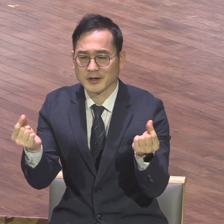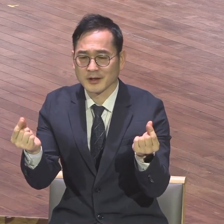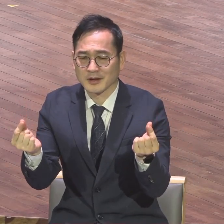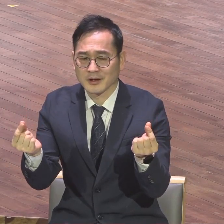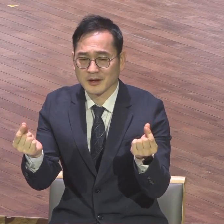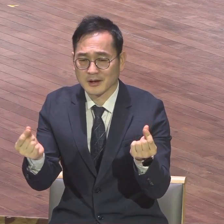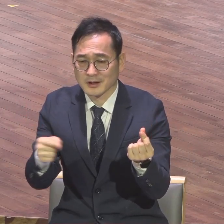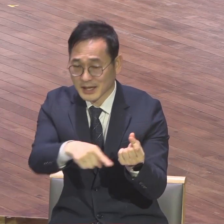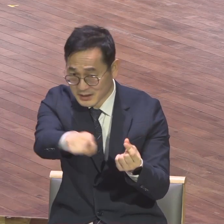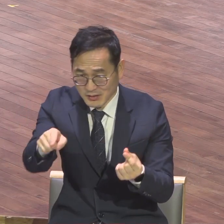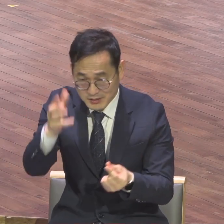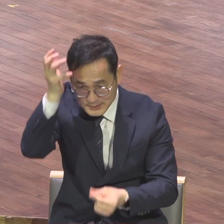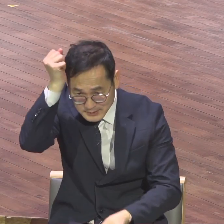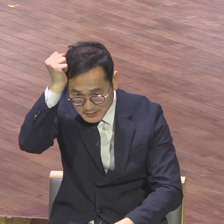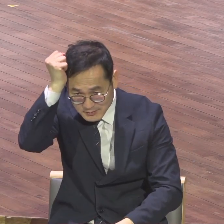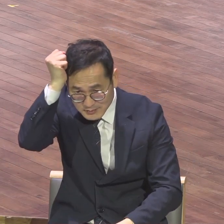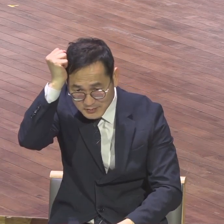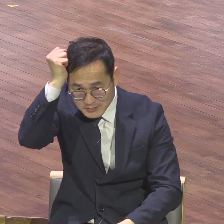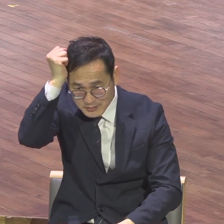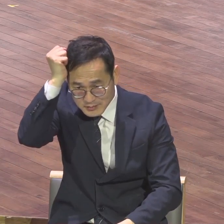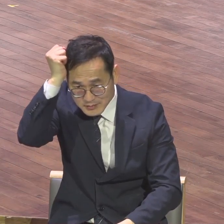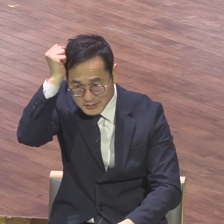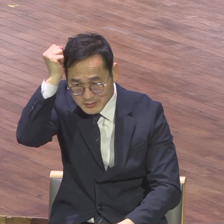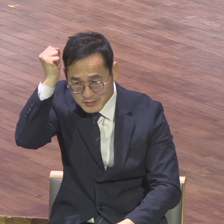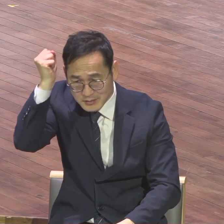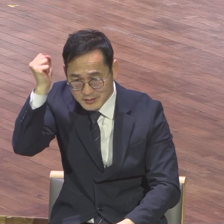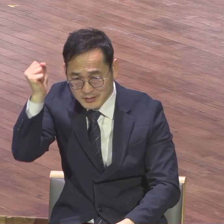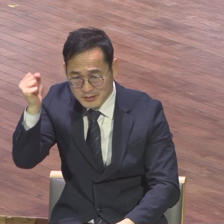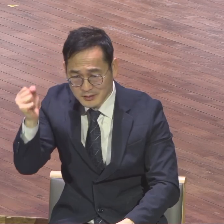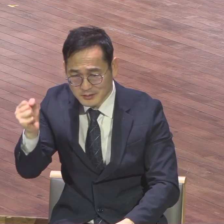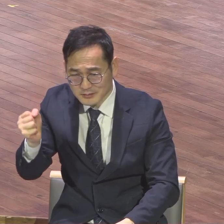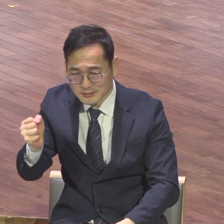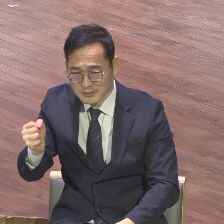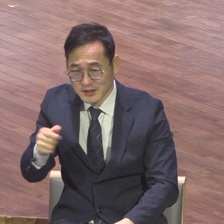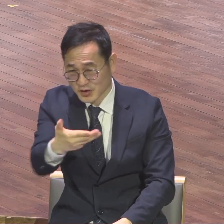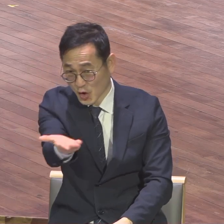기념해라. 이 떡은 떡이 아니라 내 몸이다.